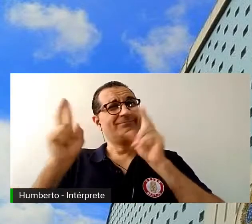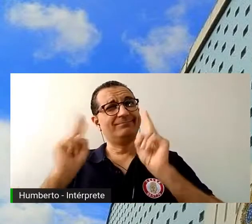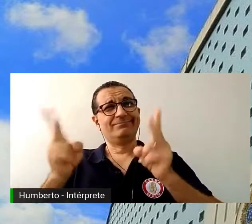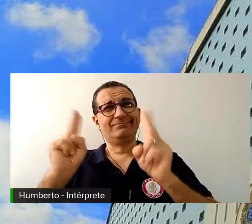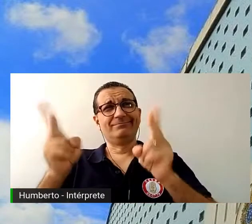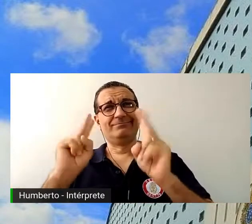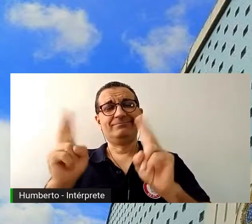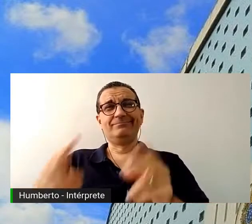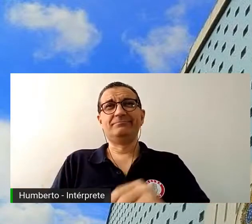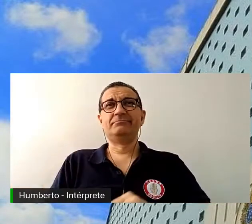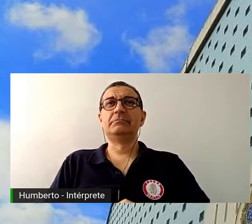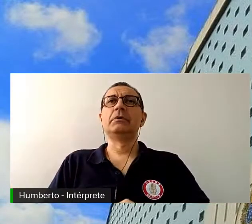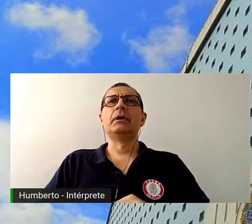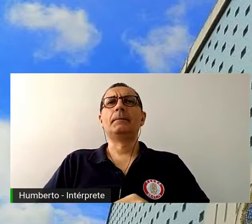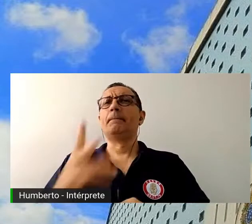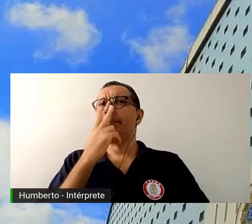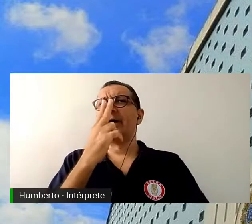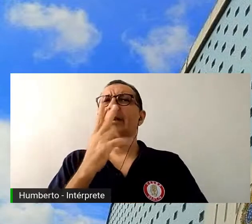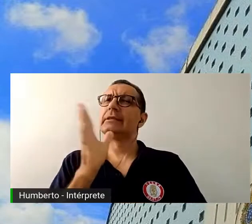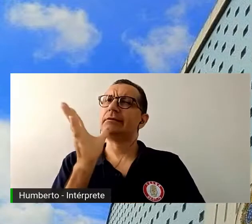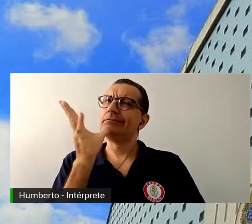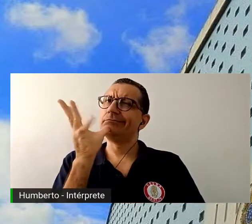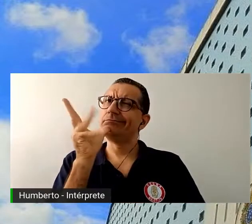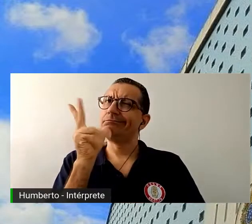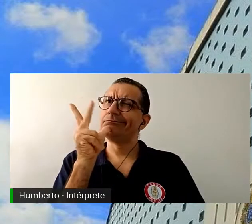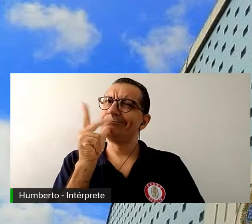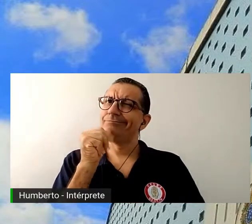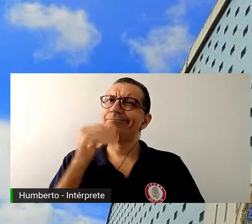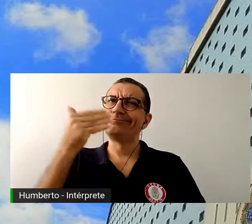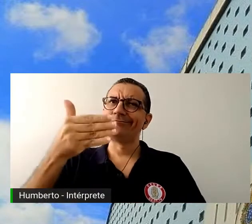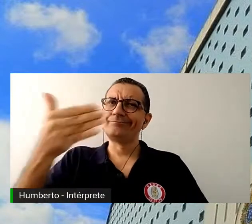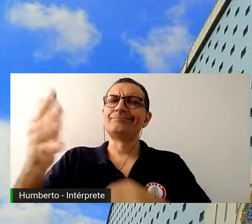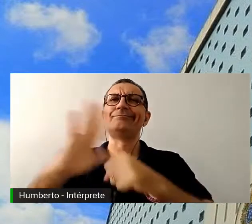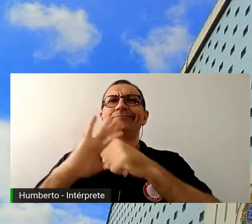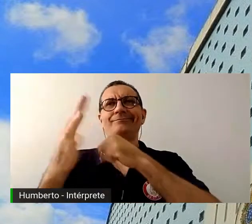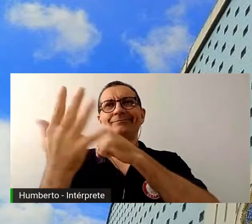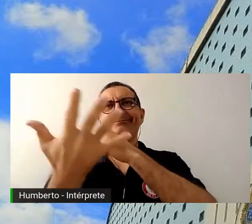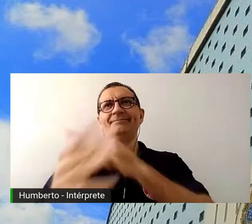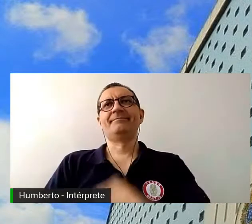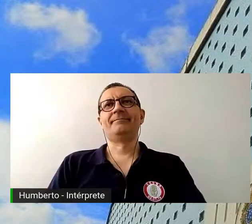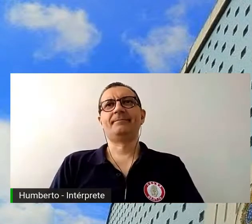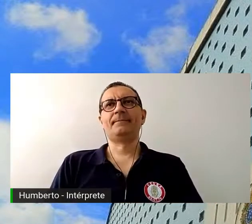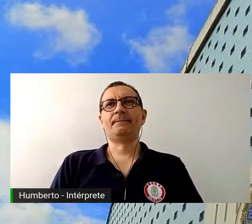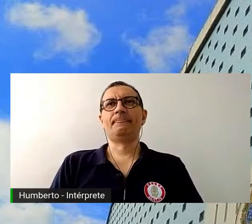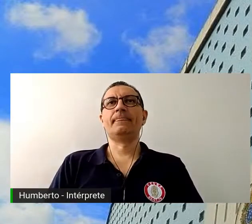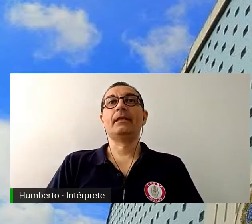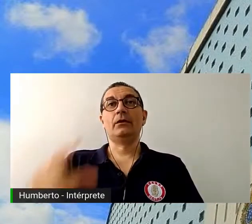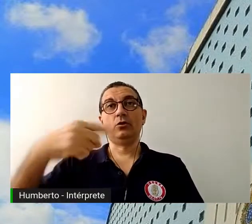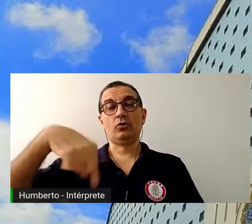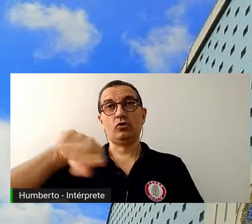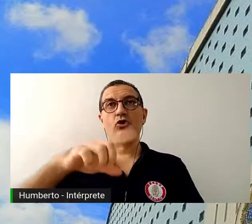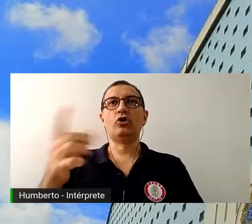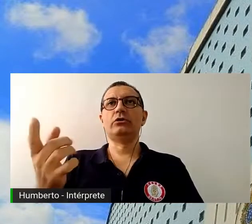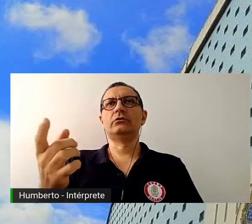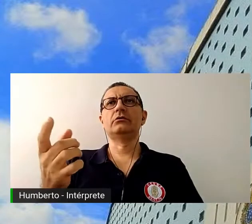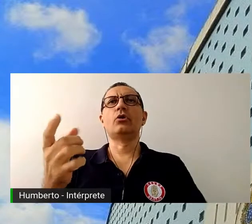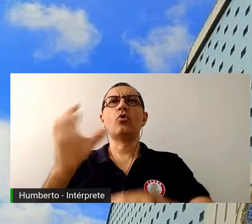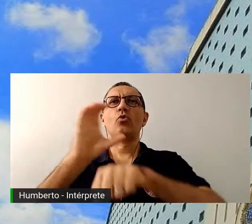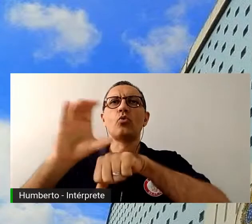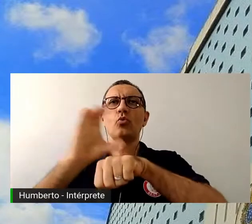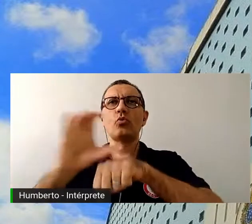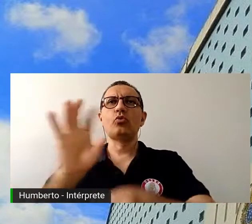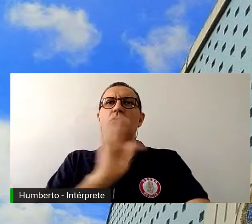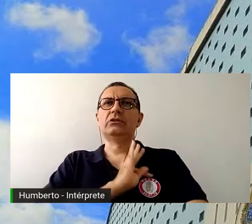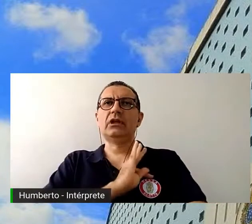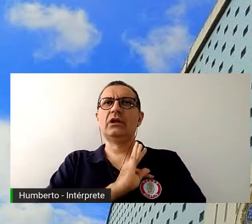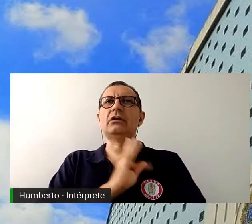muito importante, que envolve nossos cursos, né, que já estamos aqui no diurno, né? Nossos cursos técnicos